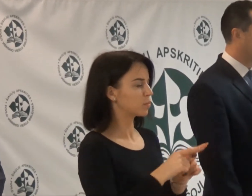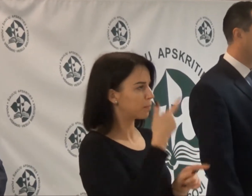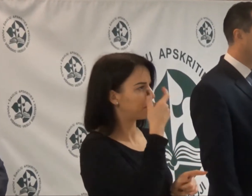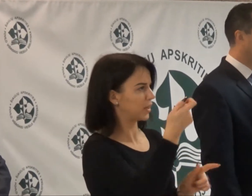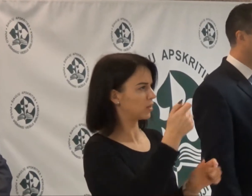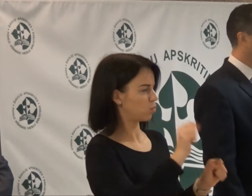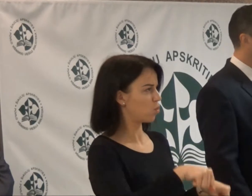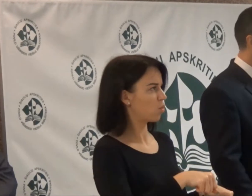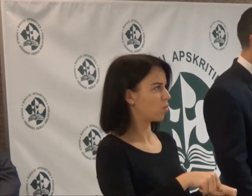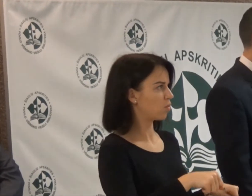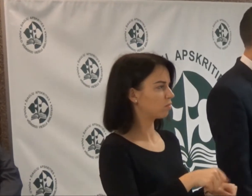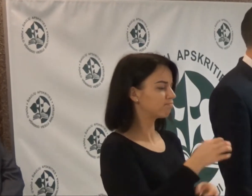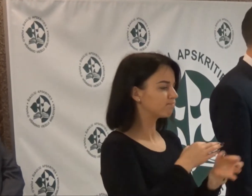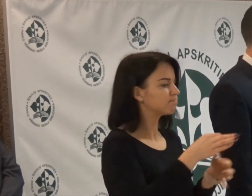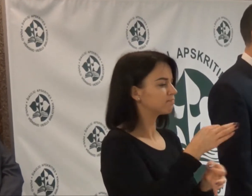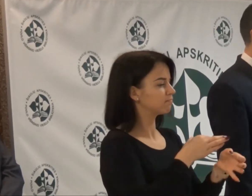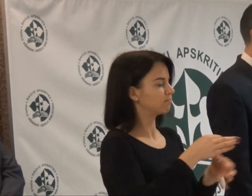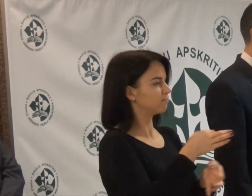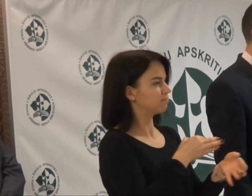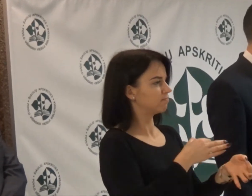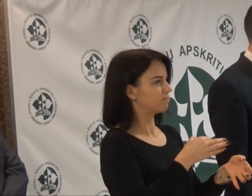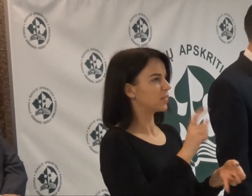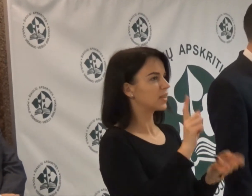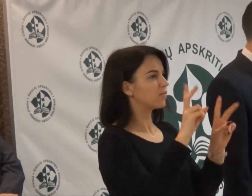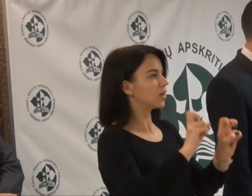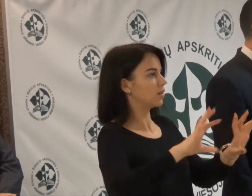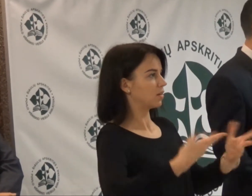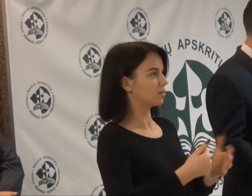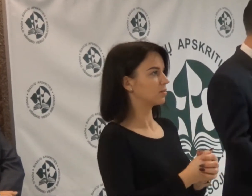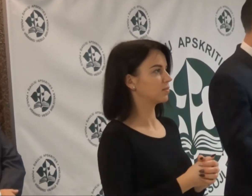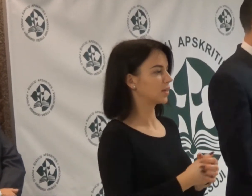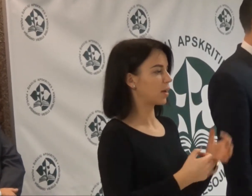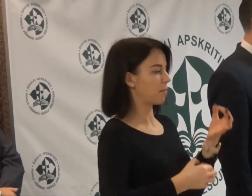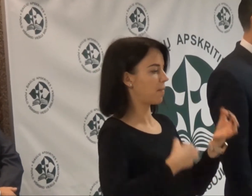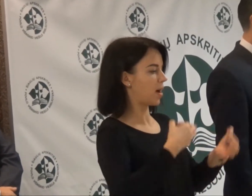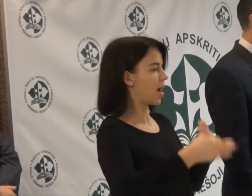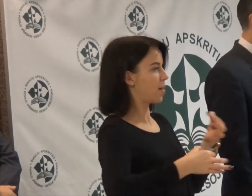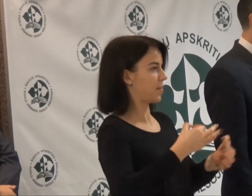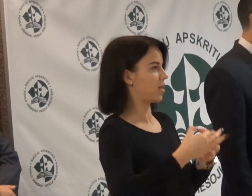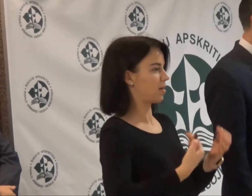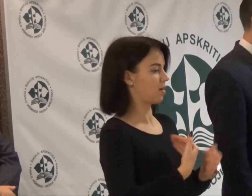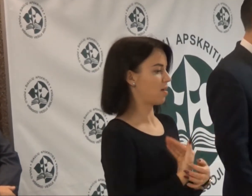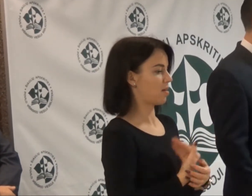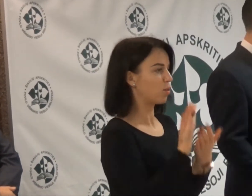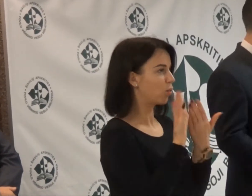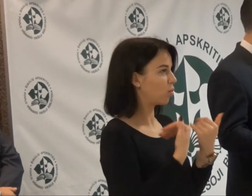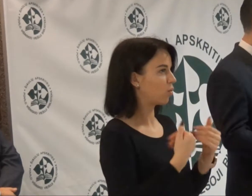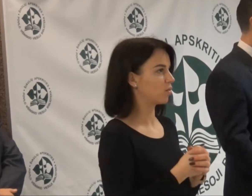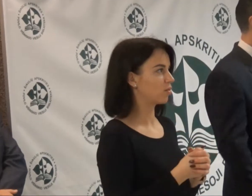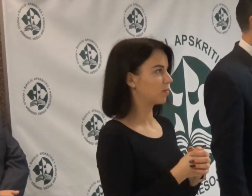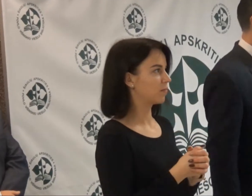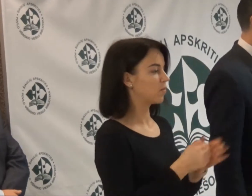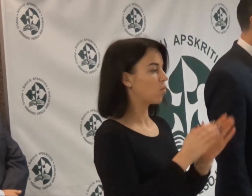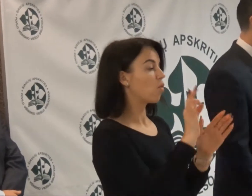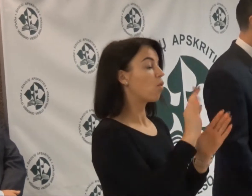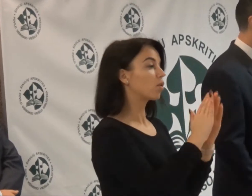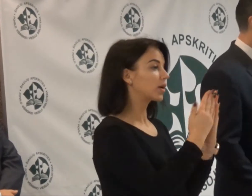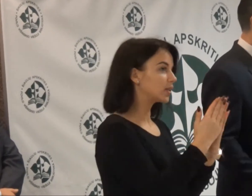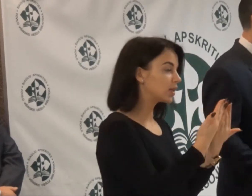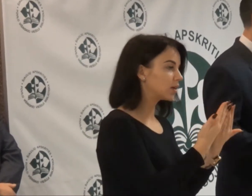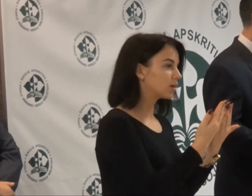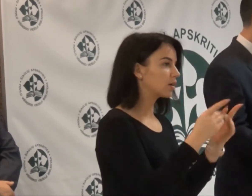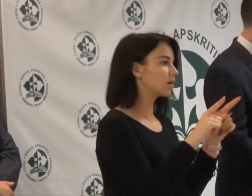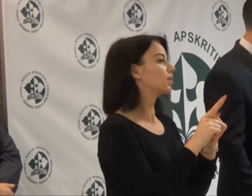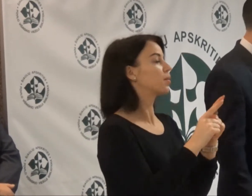pikti, diskutuojantis, bet vadinasi, esam nebejingi. Esam nebejingi ne vien tik knygai, esam